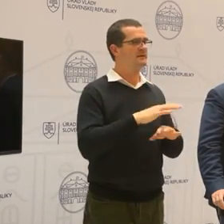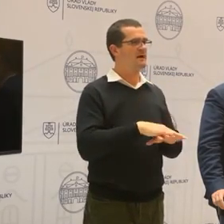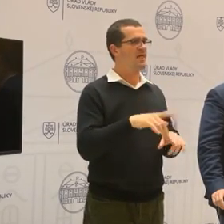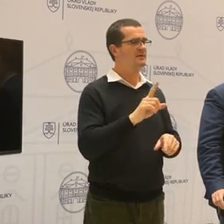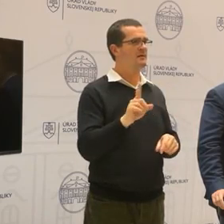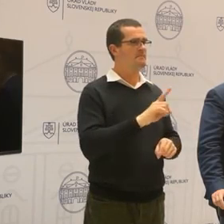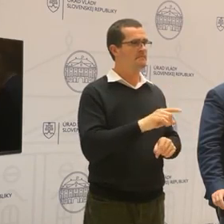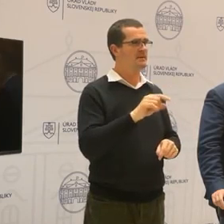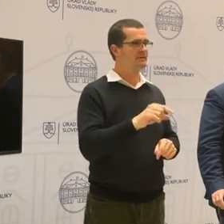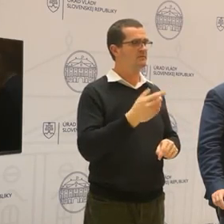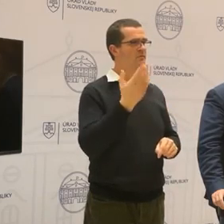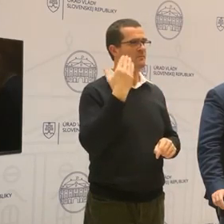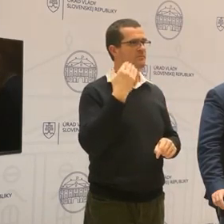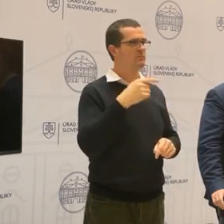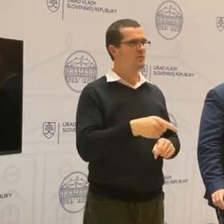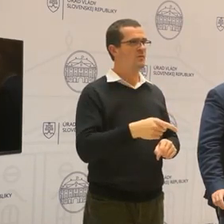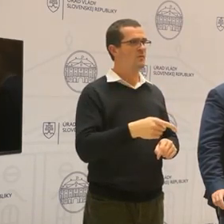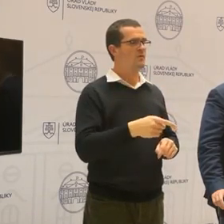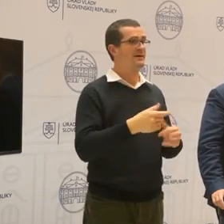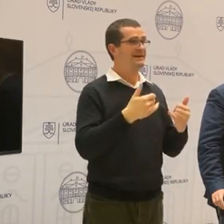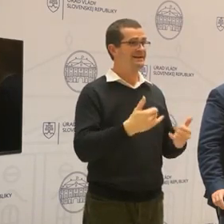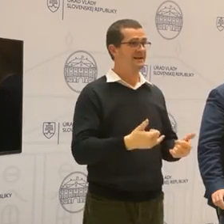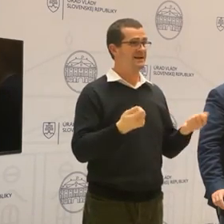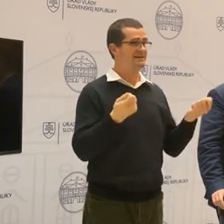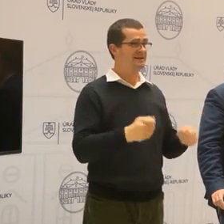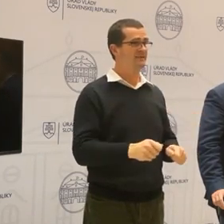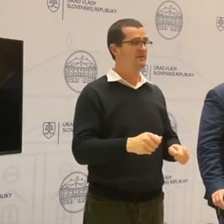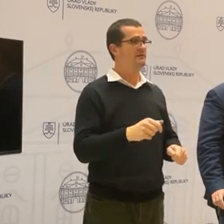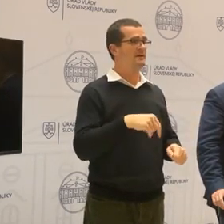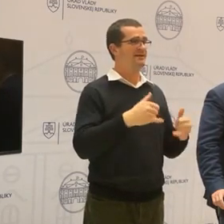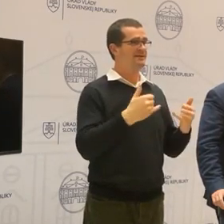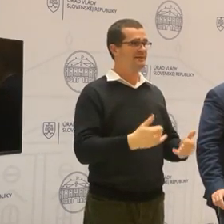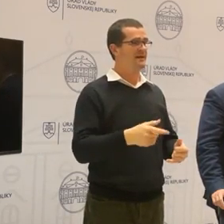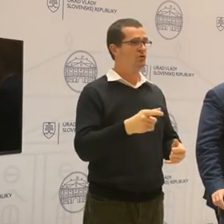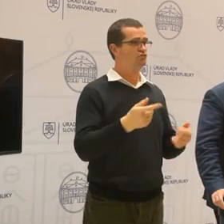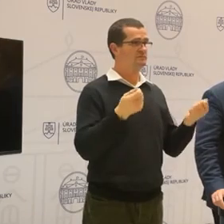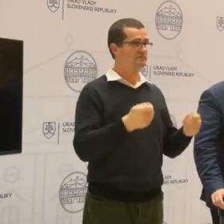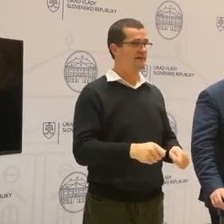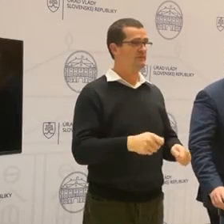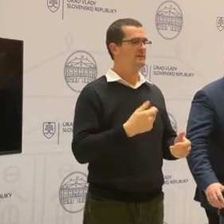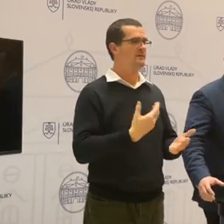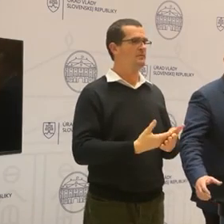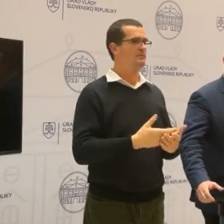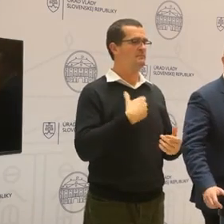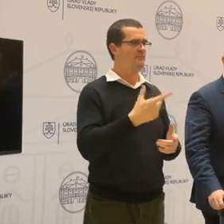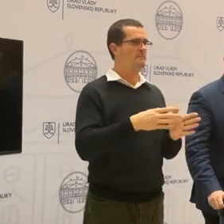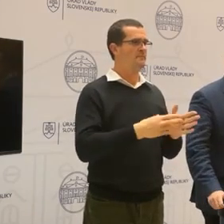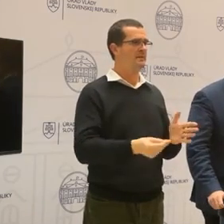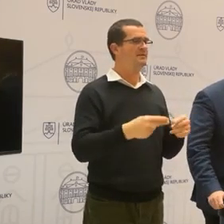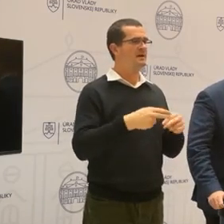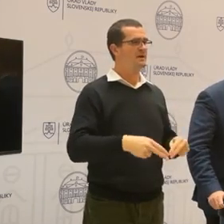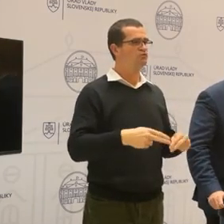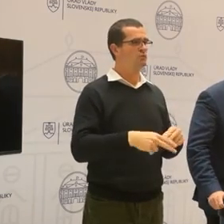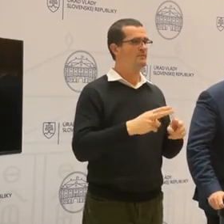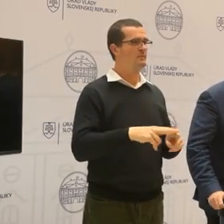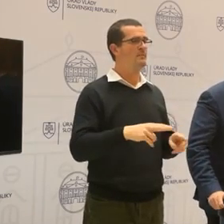tých prevádzok, ktoré boli aktuálne zavreté, alebo ktoré sú teraz zavreté, pretože, poviem vám príklad,